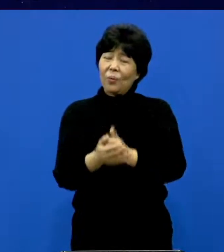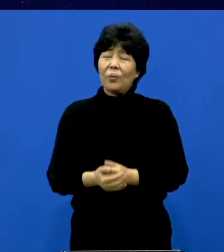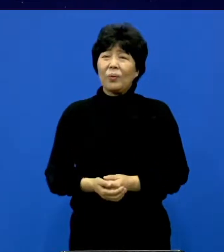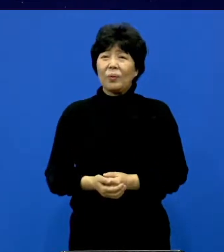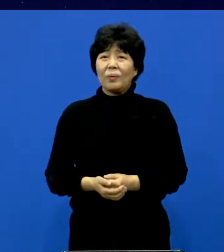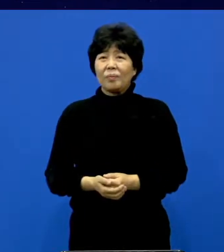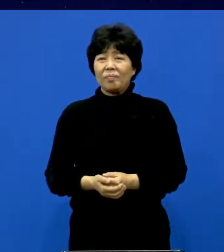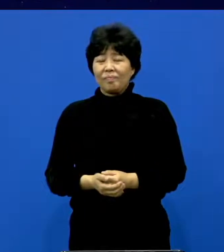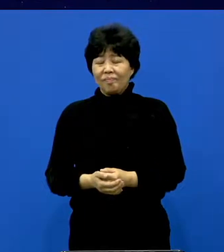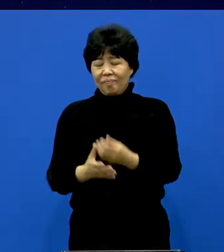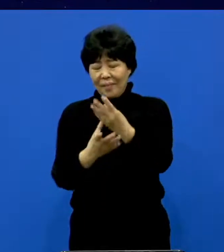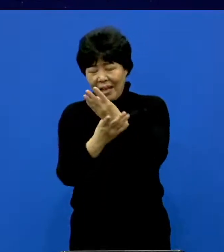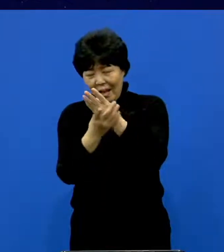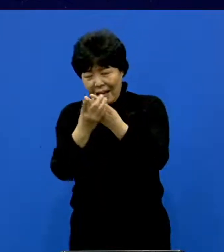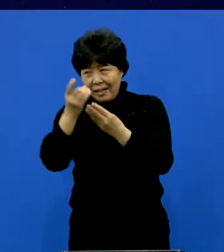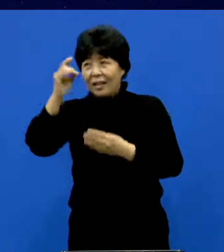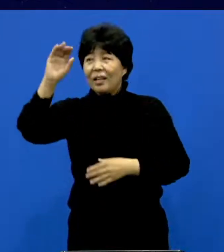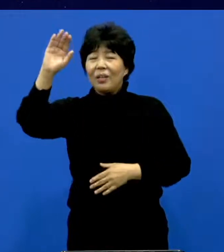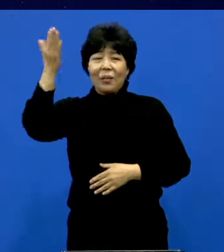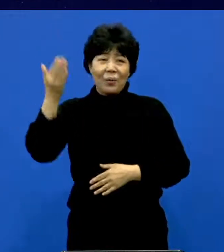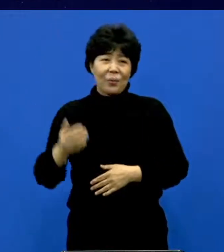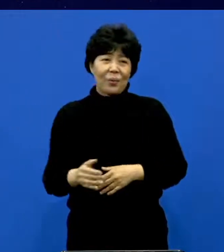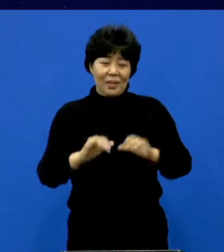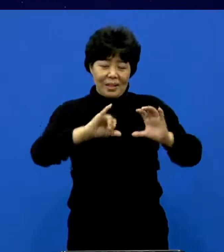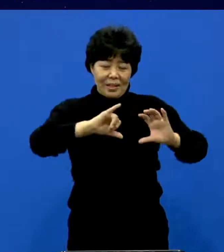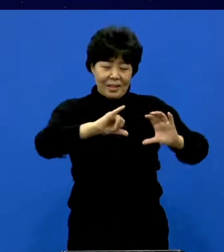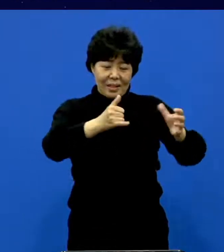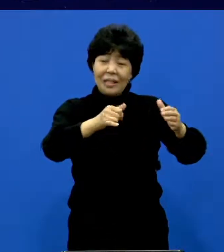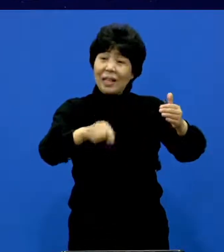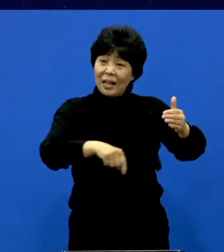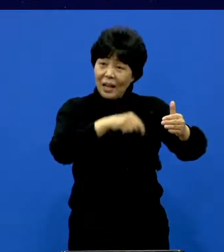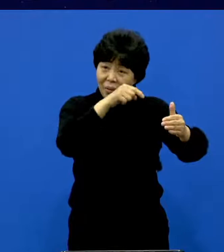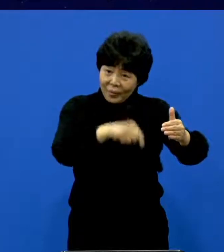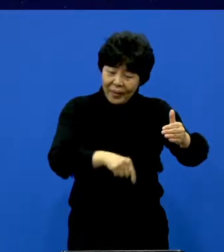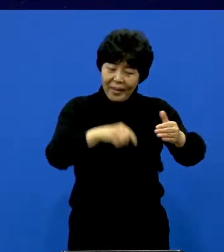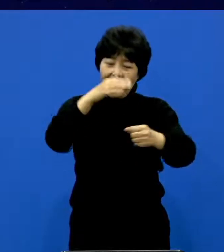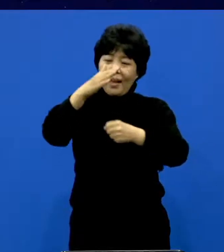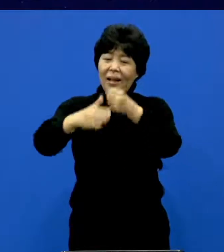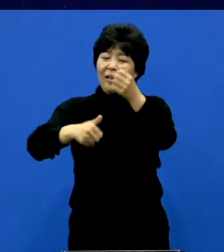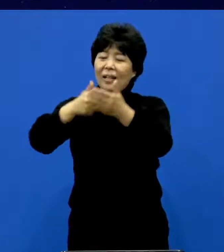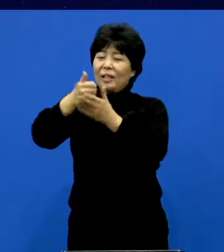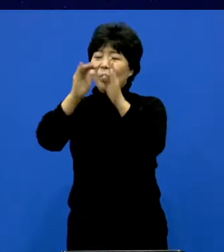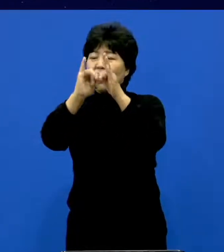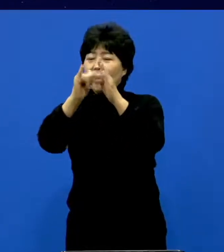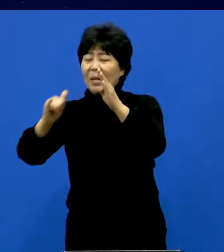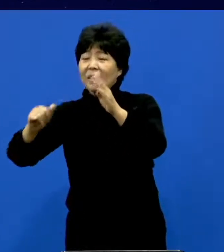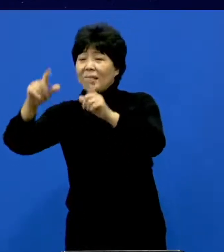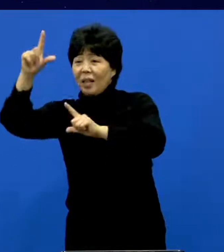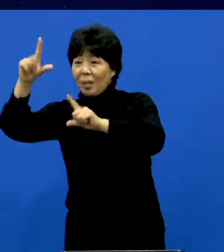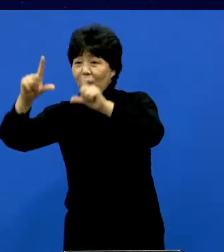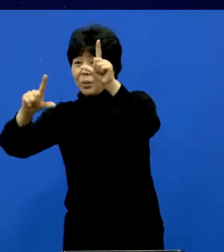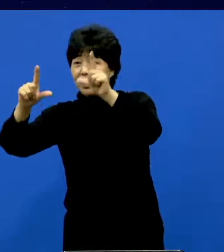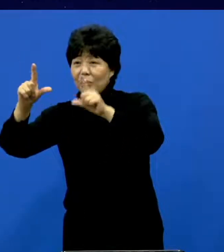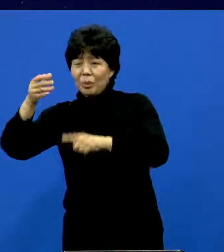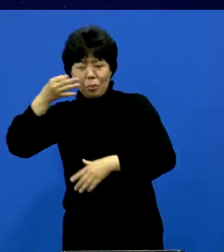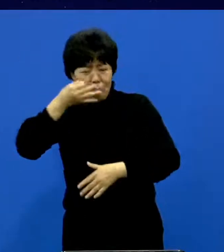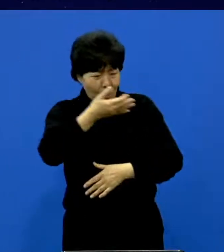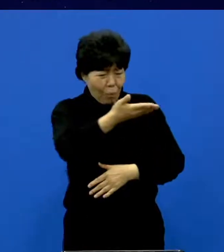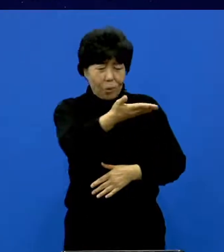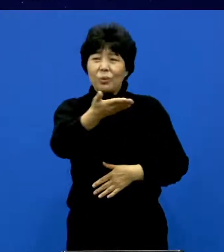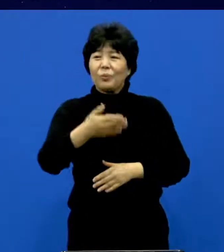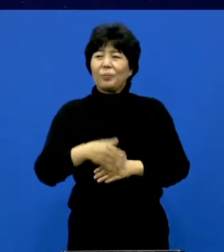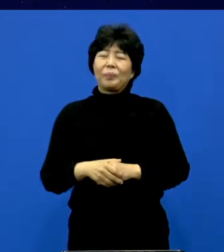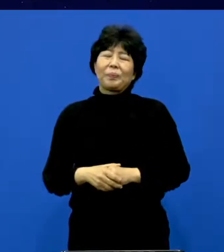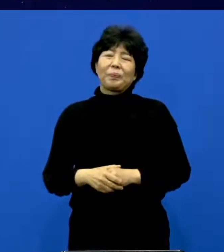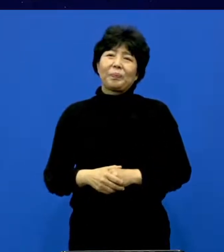항원을 이루면서, 그리고 세상 속에 하나님의 백성의 그 모습들을, 그 악의 고리를